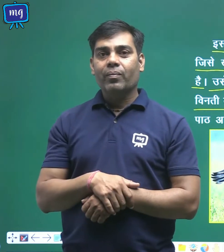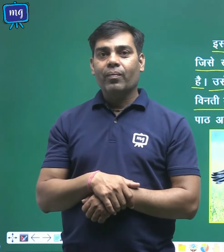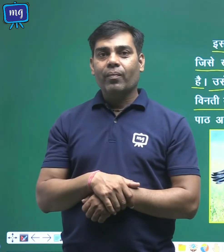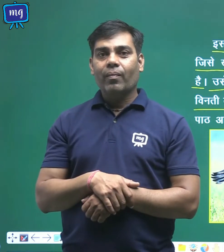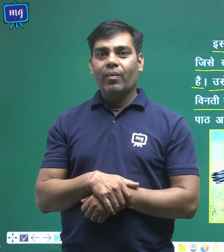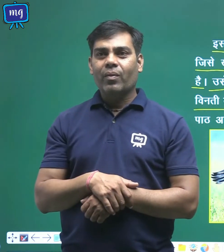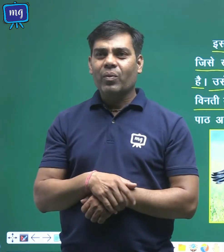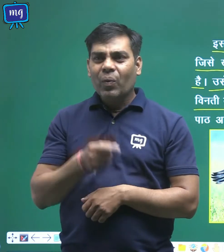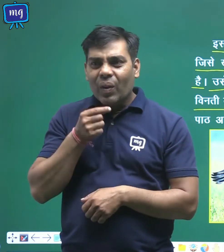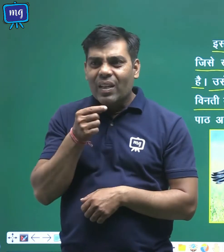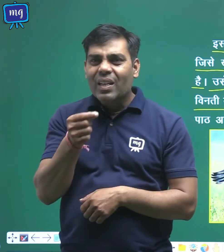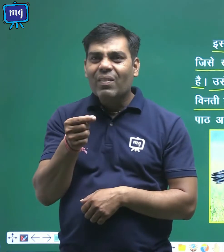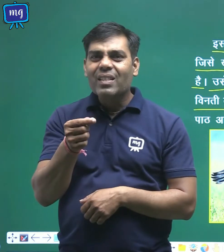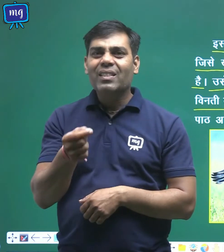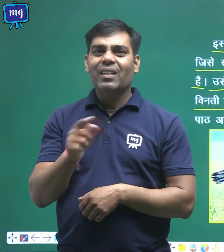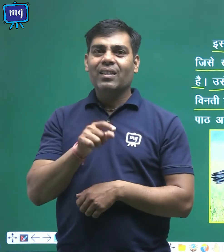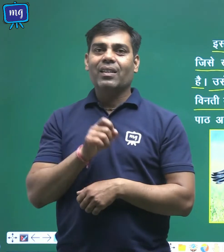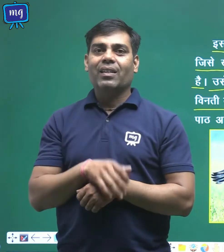विनती करती है